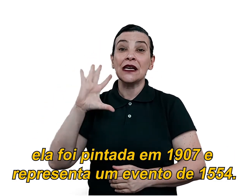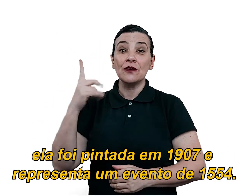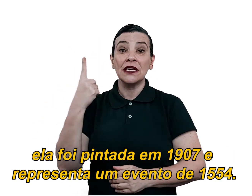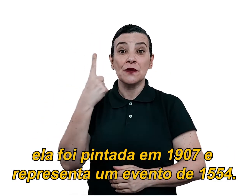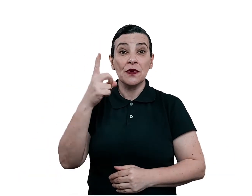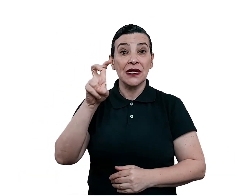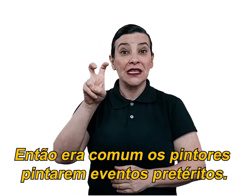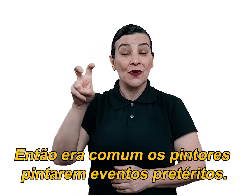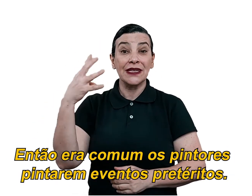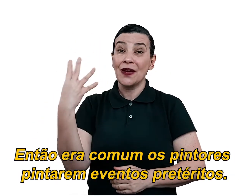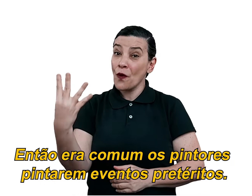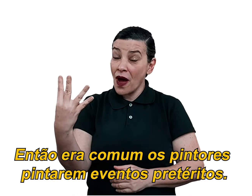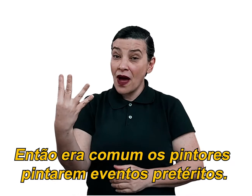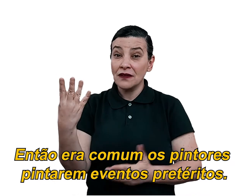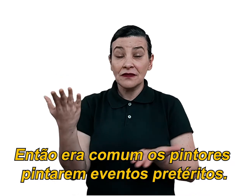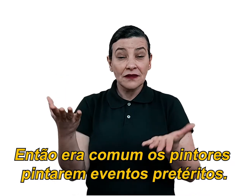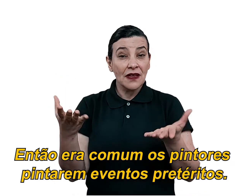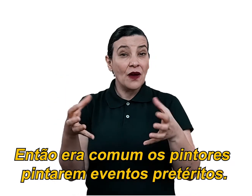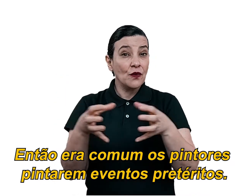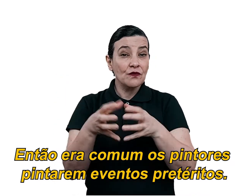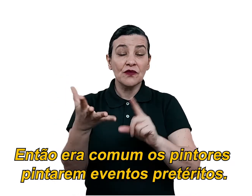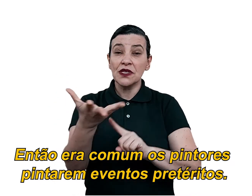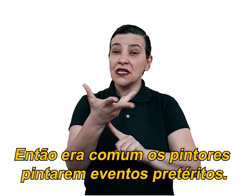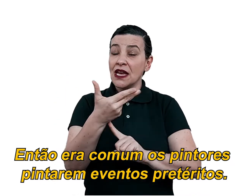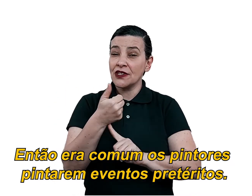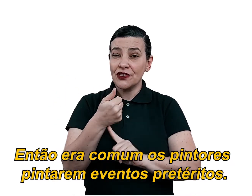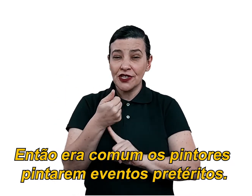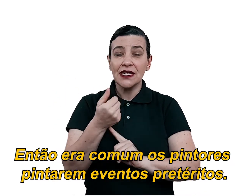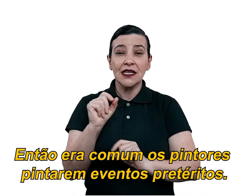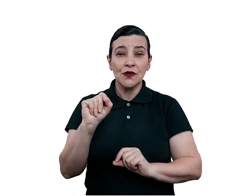1554. Então era comum os pintores pintarem eventos pretéritos.